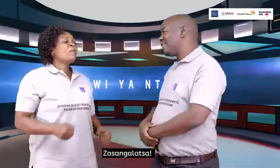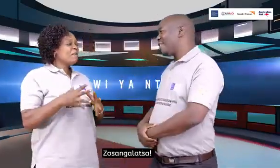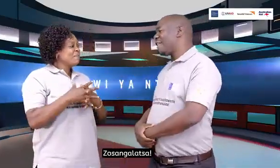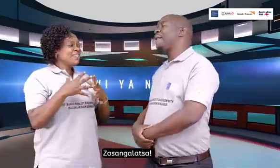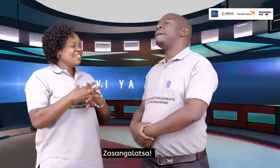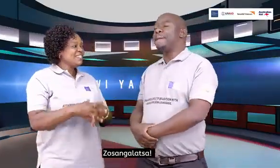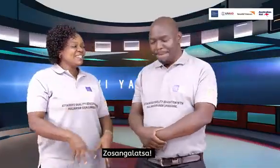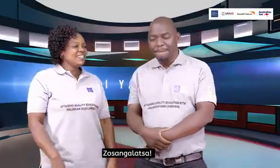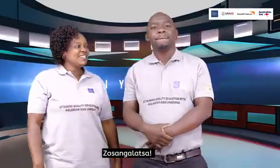Zosangalatsa.